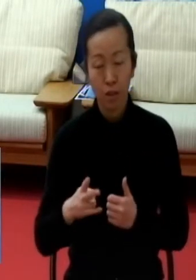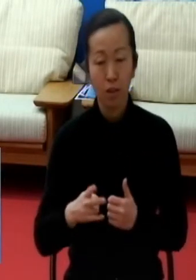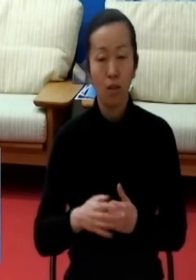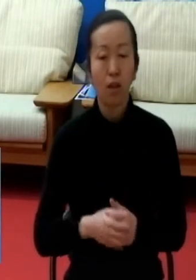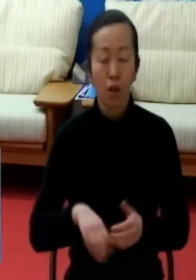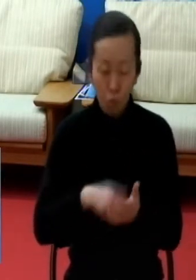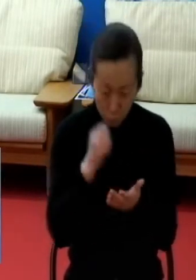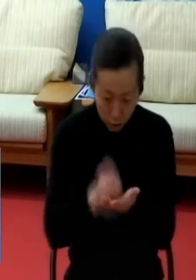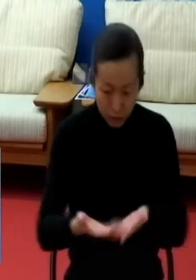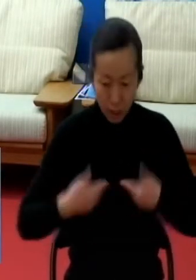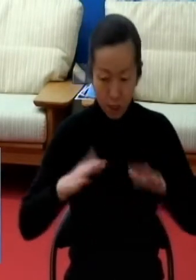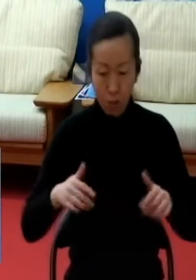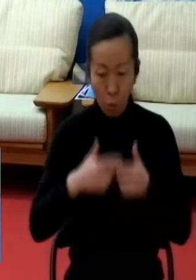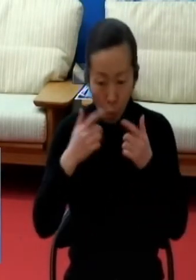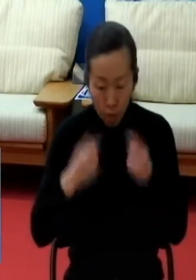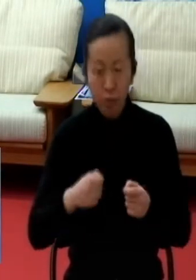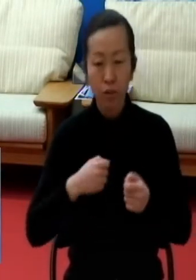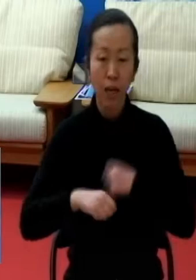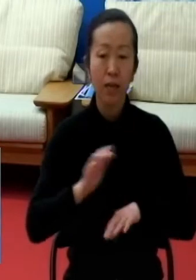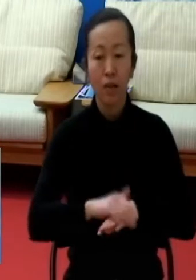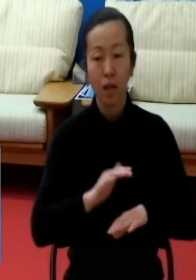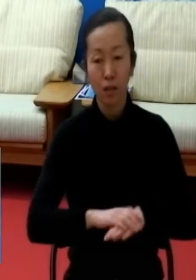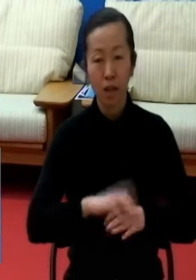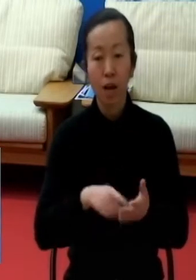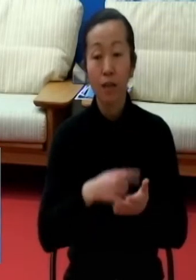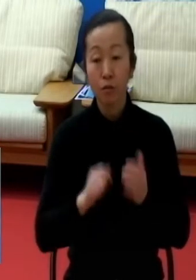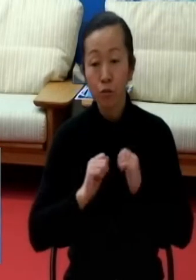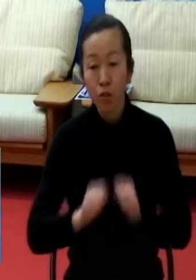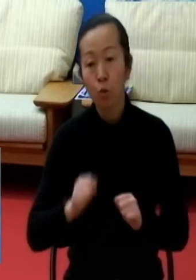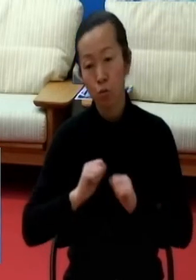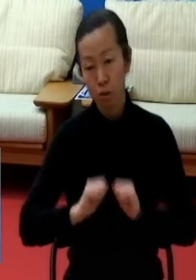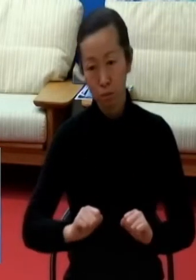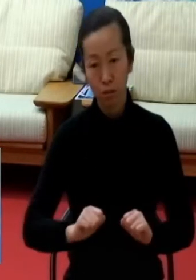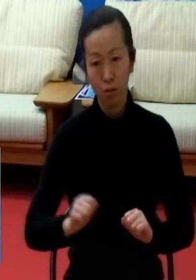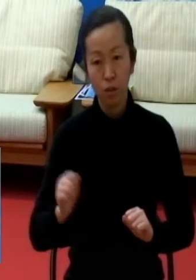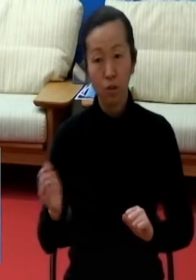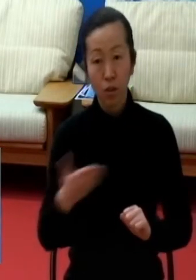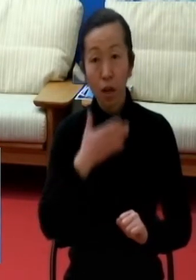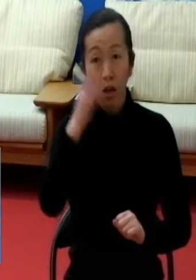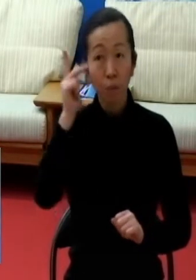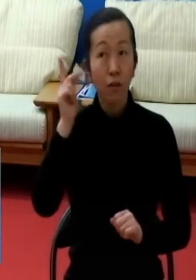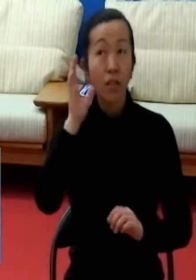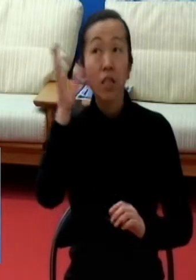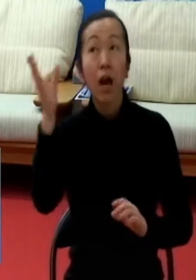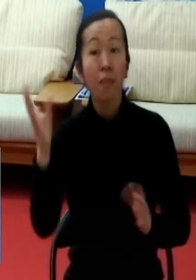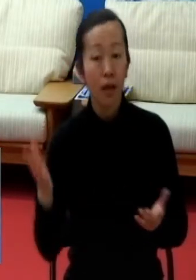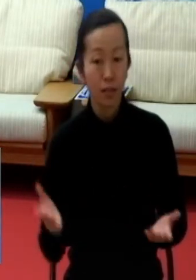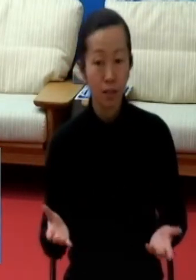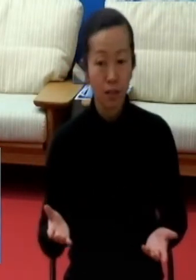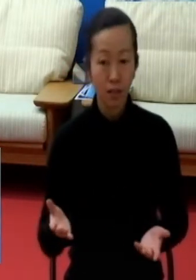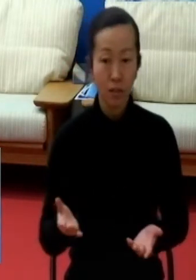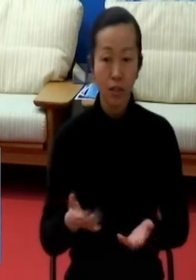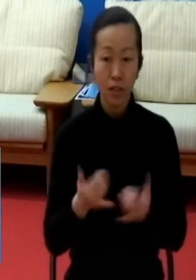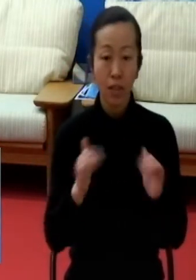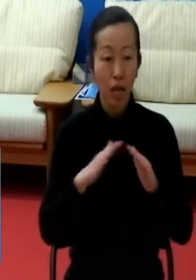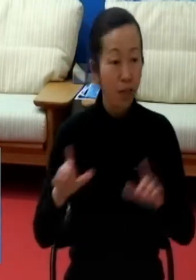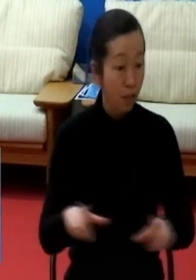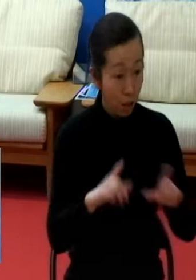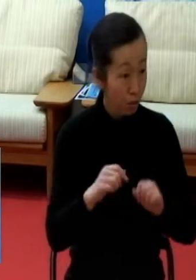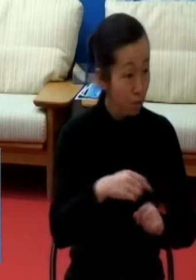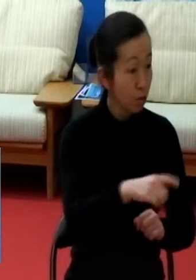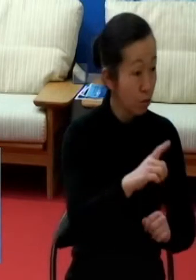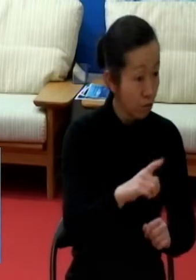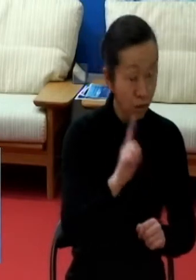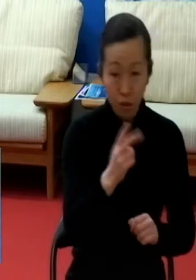그러면서 사회생활 합니다. そしてまだ社会生活をしま 한 す。 번도 전도자, 참 전도자, 복음을 전해주는 전도자를 만난 적이 없습니다. 一度